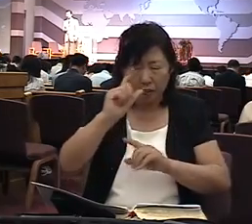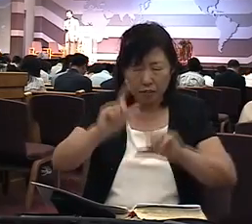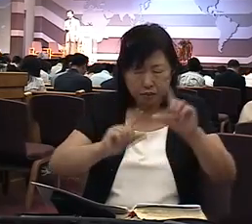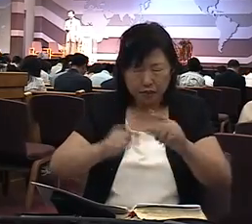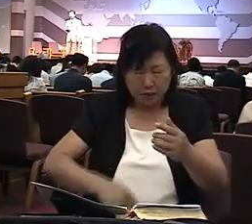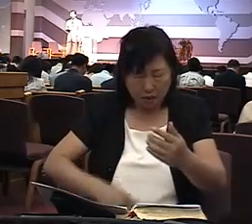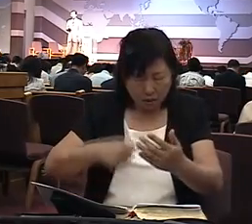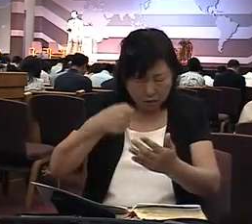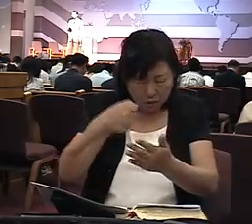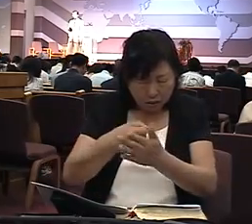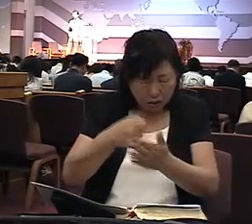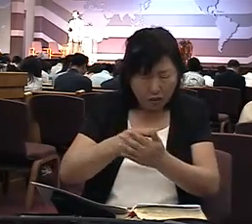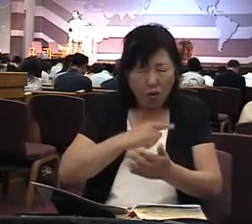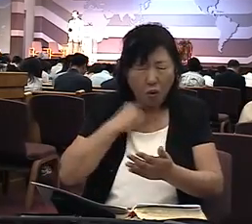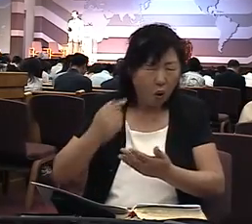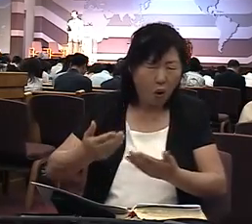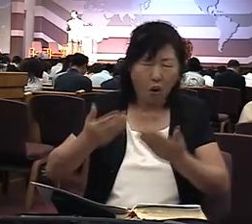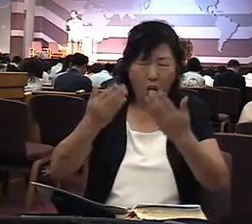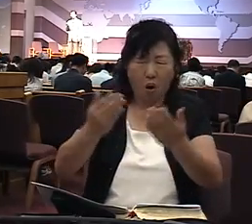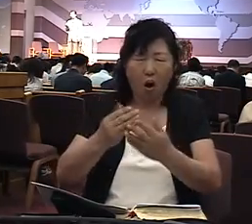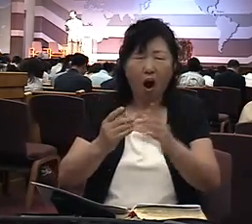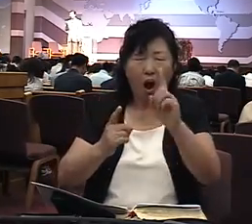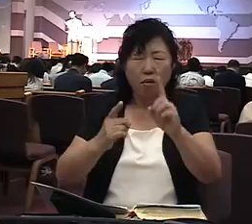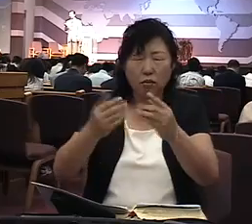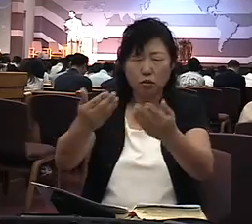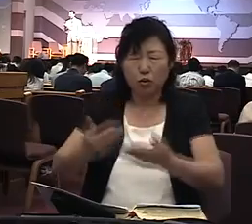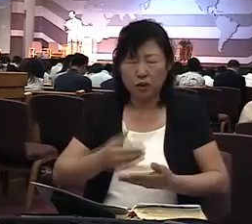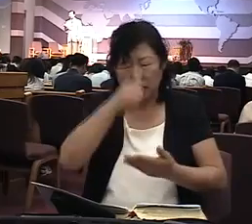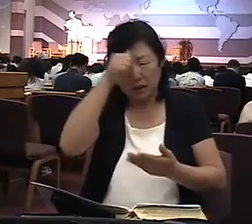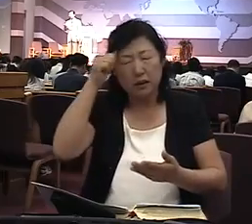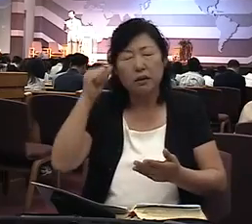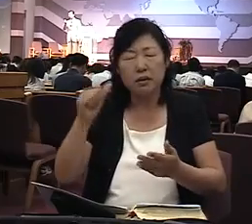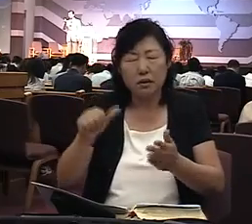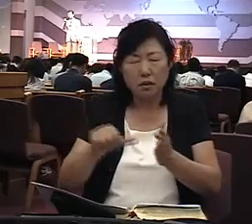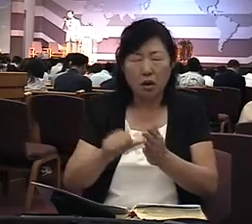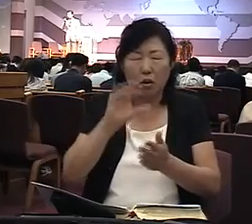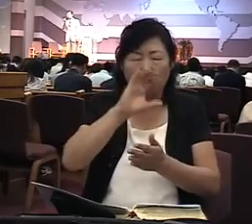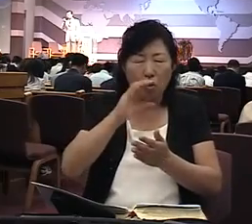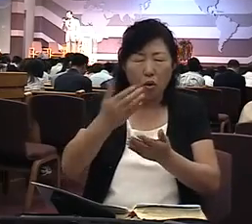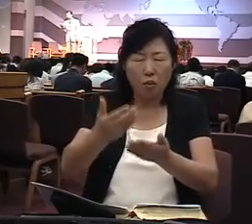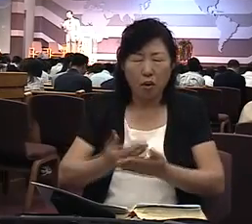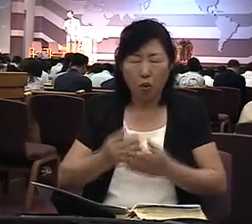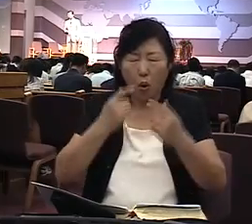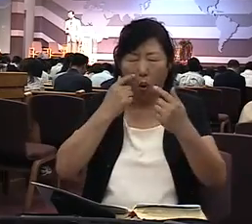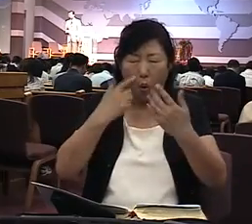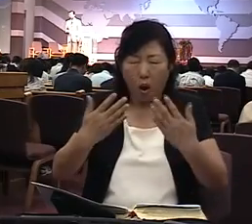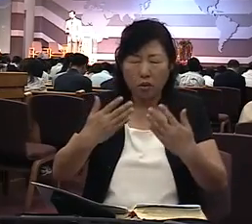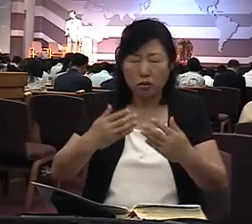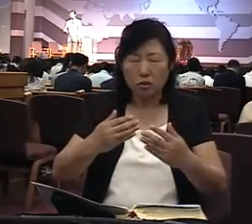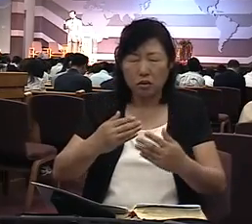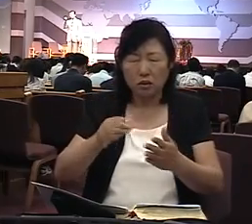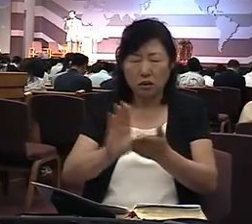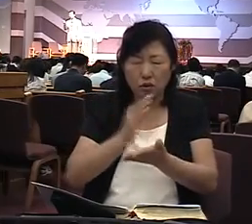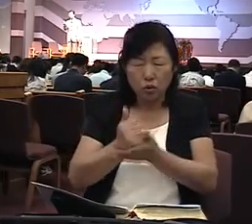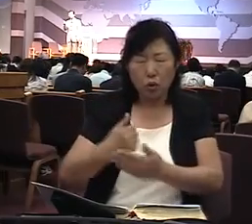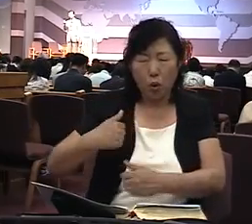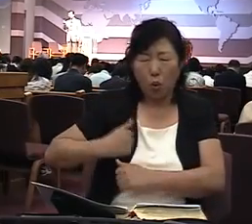주님, 한번 주어진 인생 주님을 위하여 훈련받고 확실한 그리스도의 군사들로 예수 그리스도의 사신들로